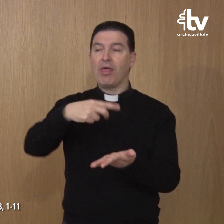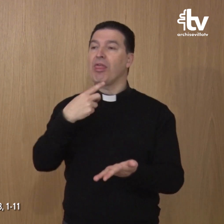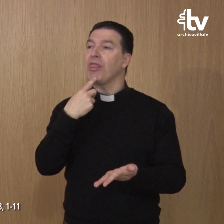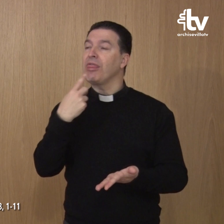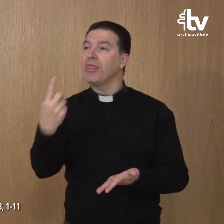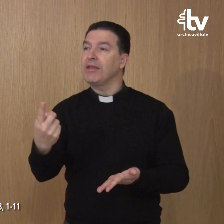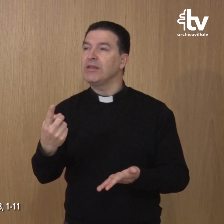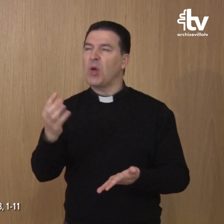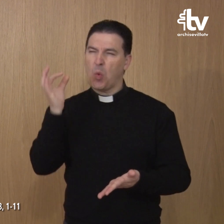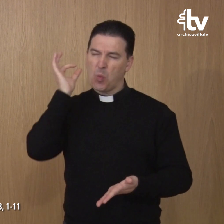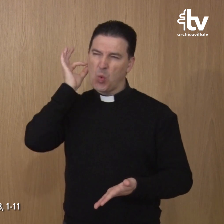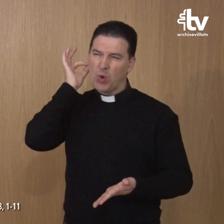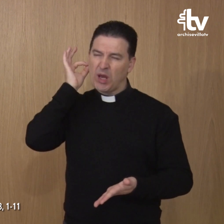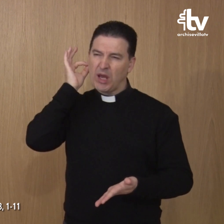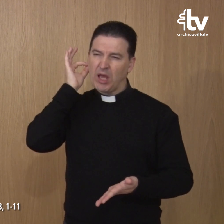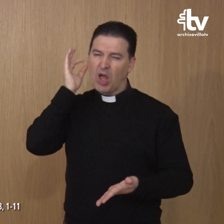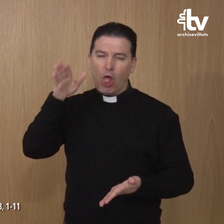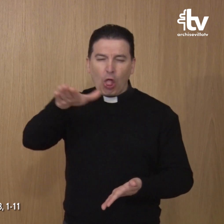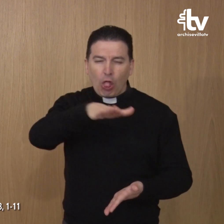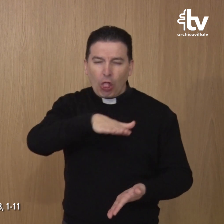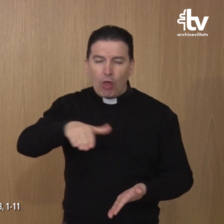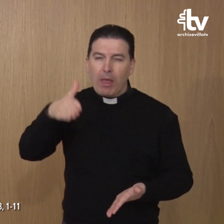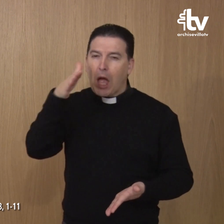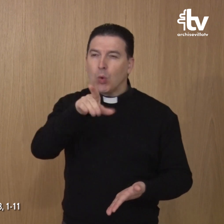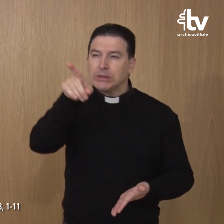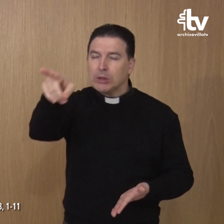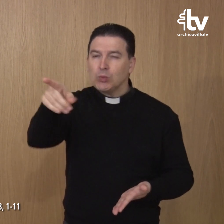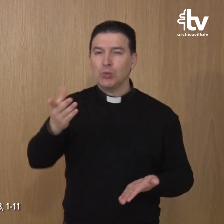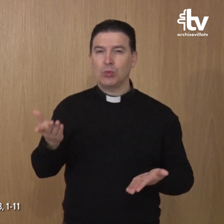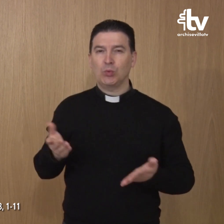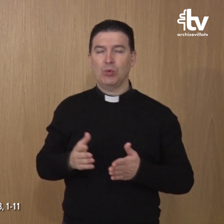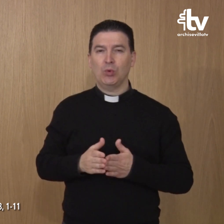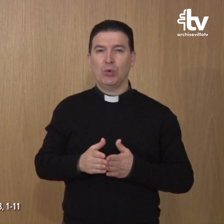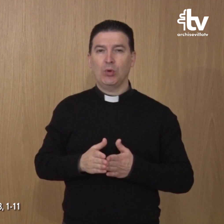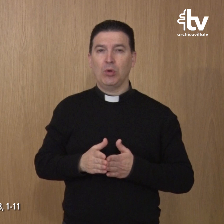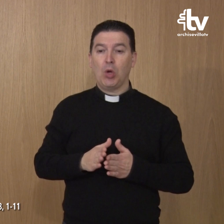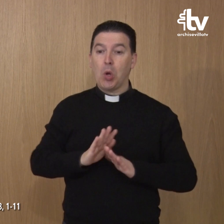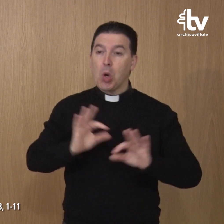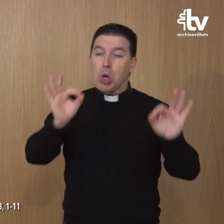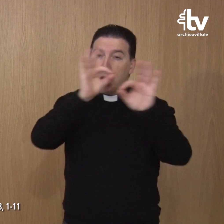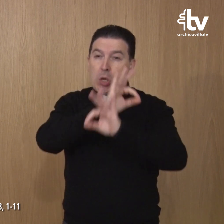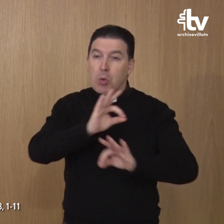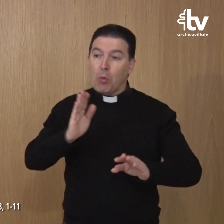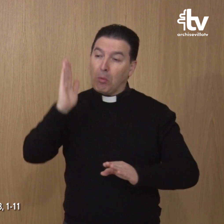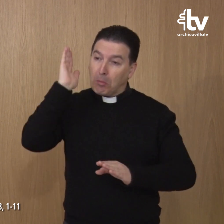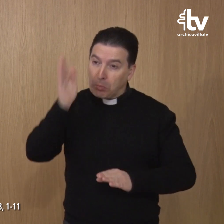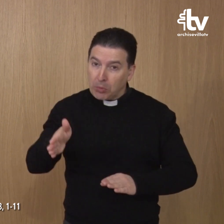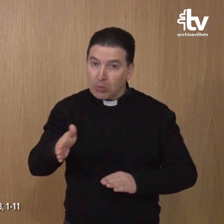preguntó, Mujer, ¿dónde están tus acusadores? ¿Ninguno te ha condenado?